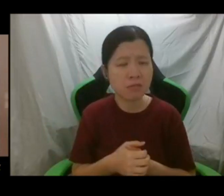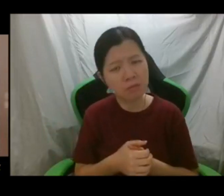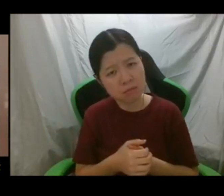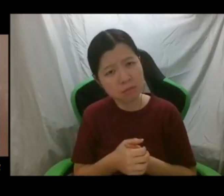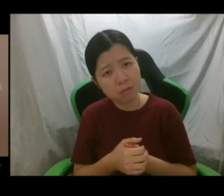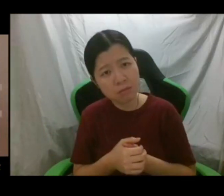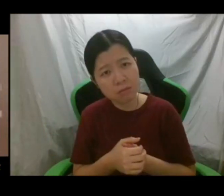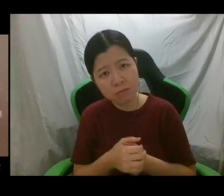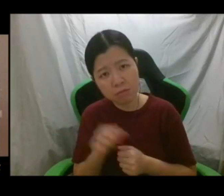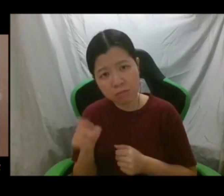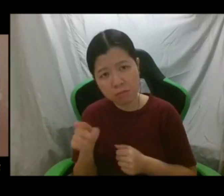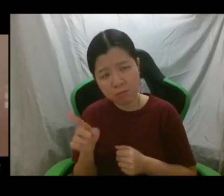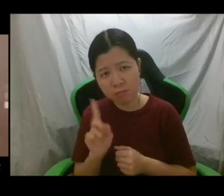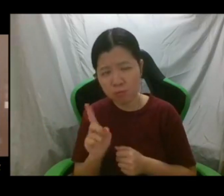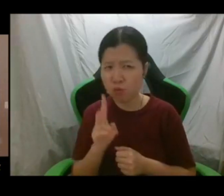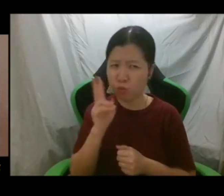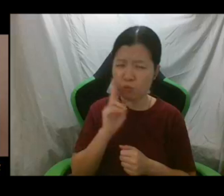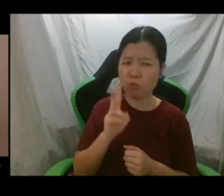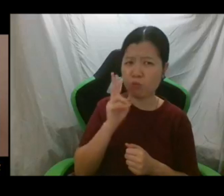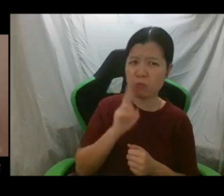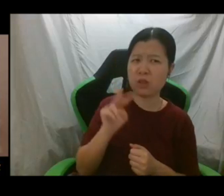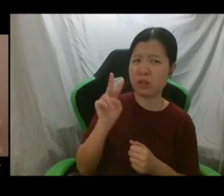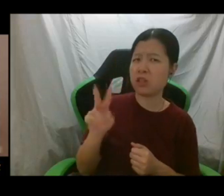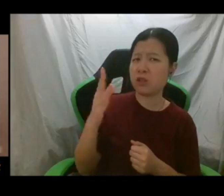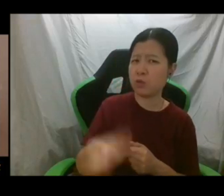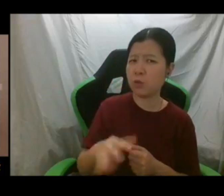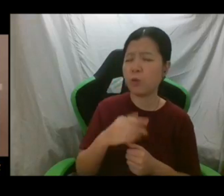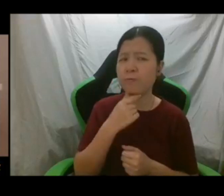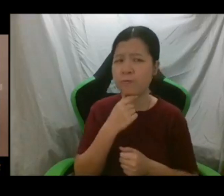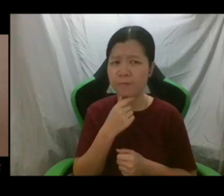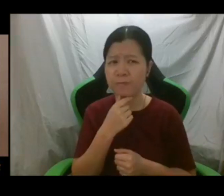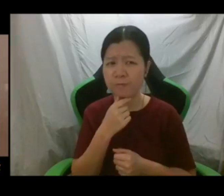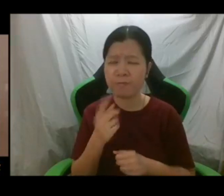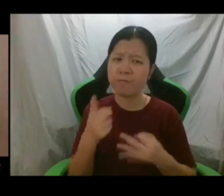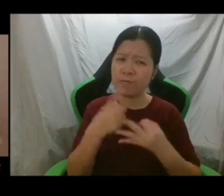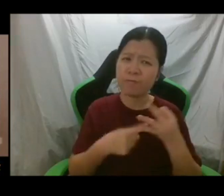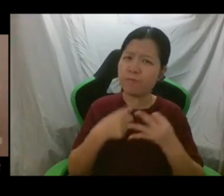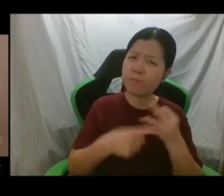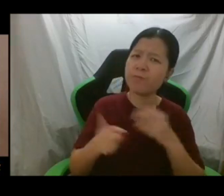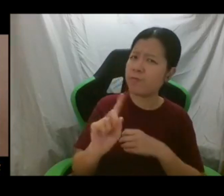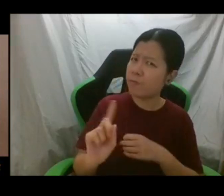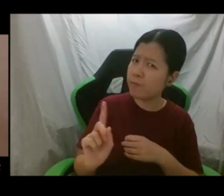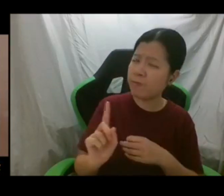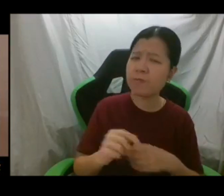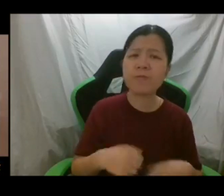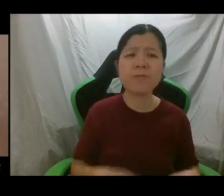呢件交通工具好面善喎，佢係咩名呢？